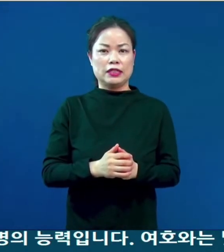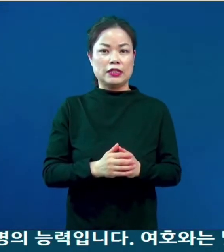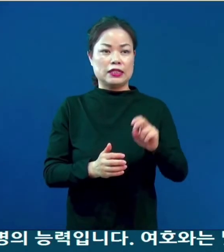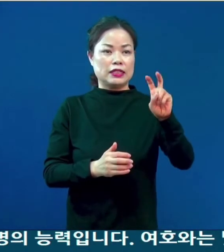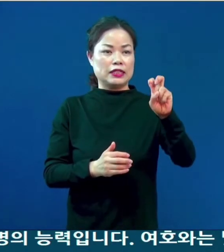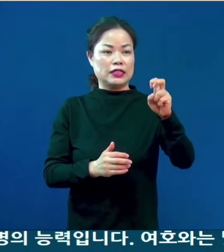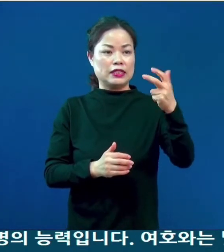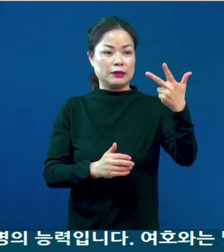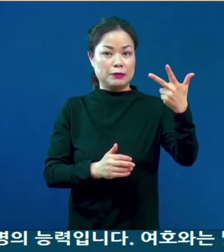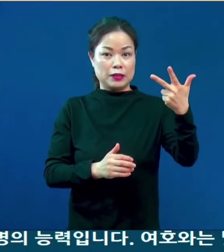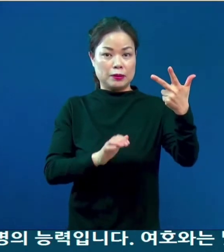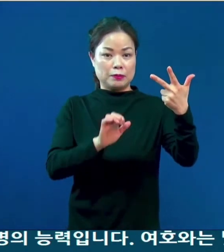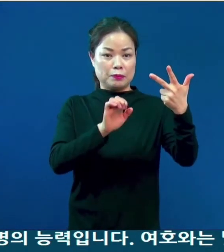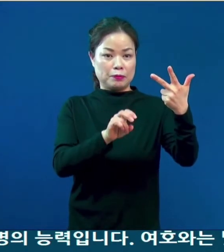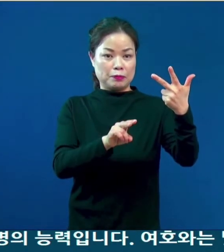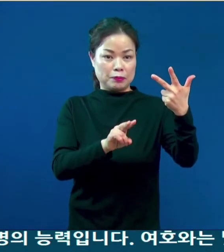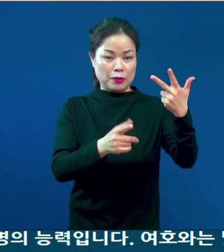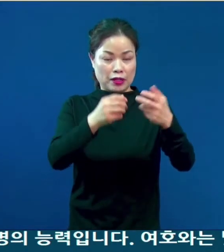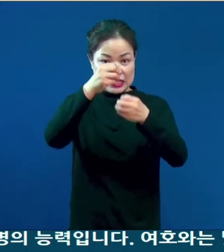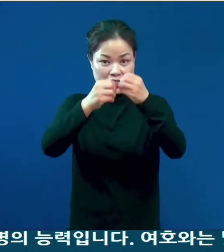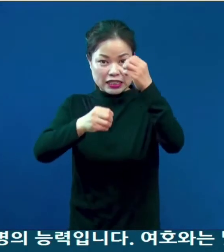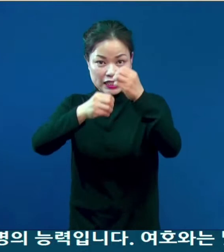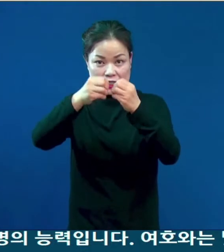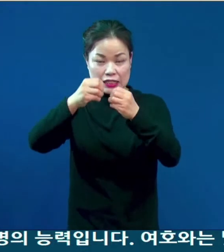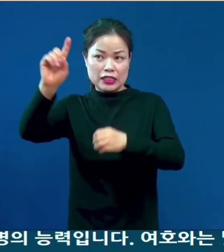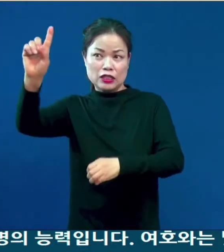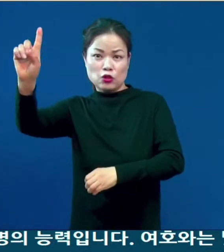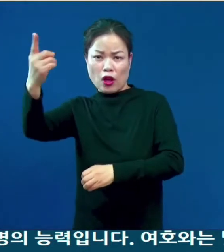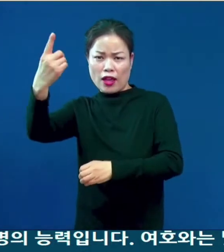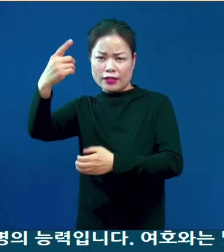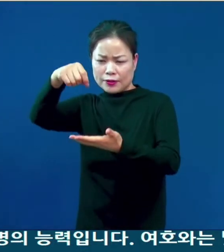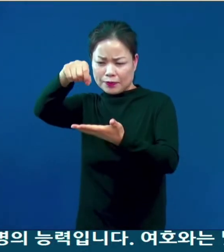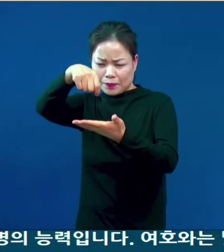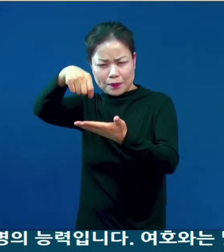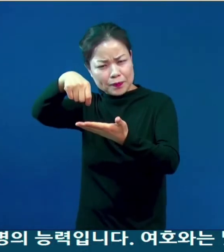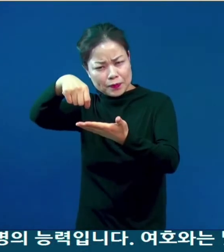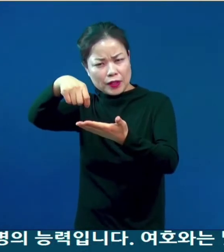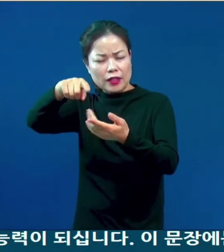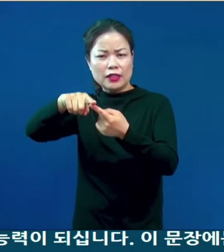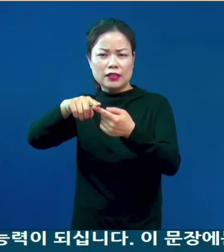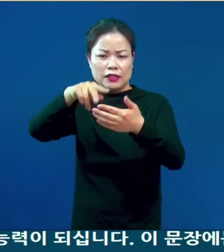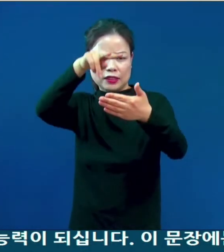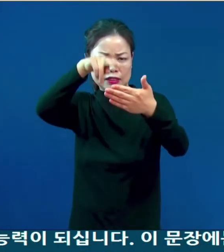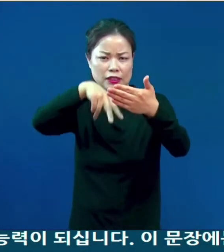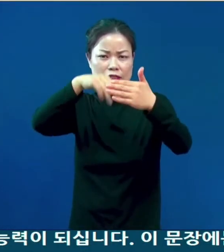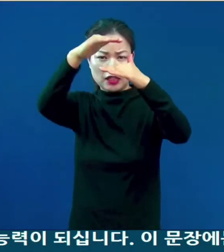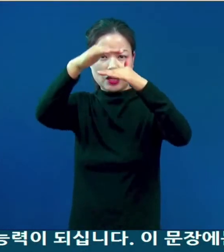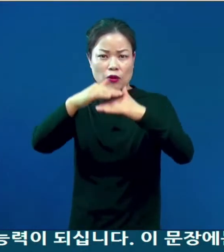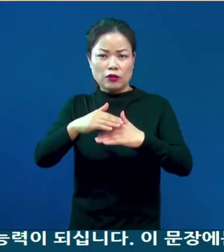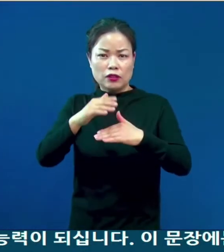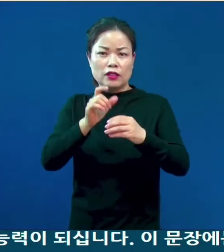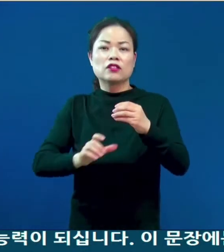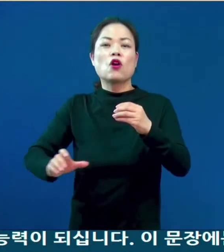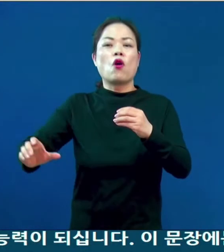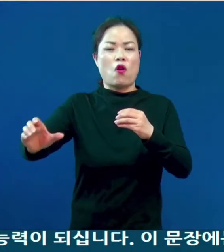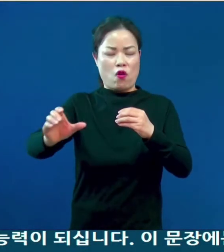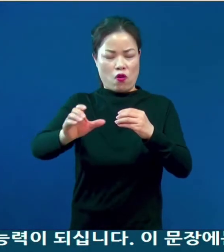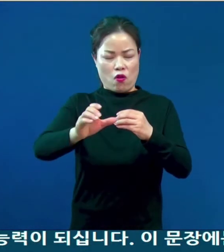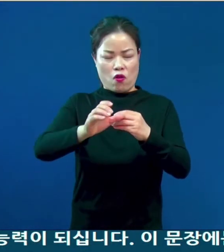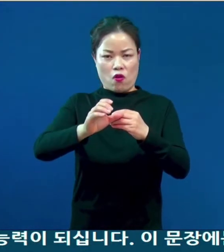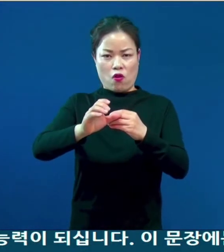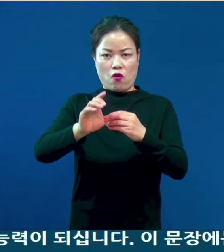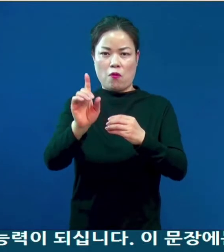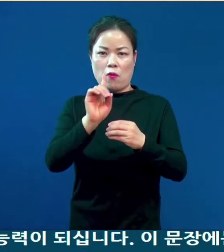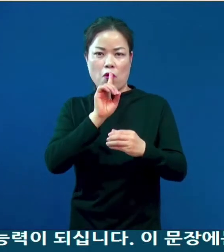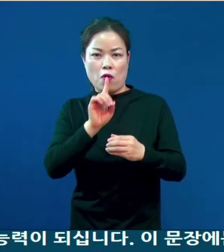27편의 저자인 다윗은 이 시를 시작하면서 제가 읽어드린 이 말씀에 한 말씀을 덧붙이고 있습니다. 그것은